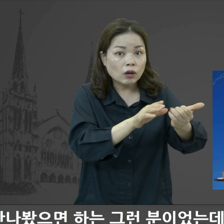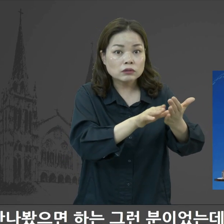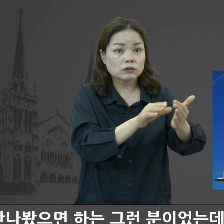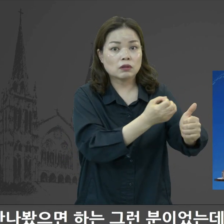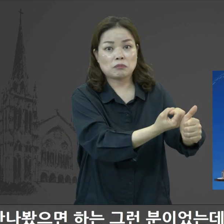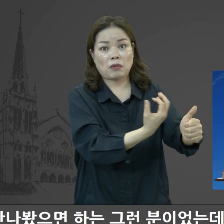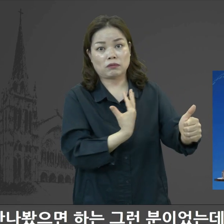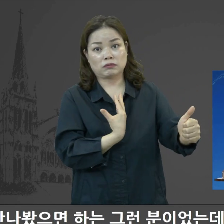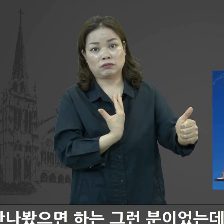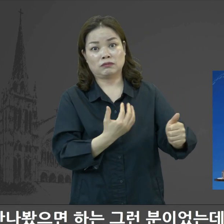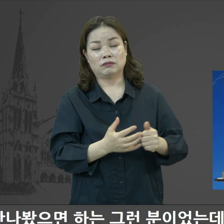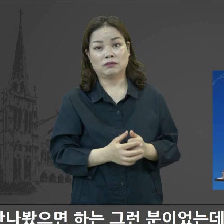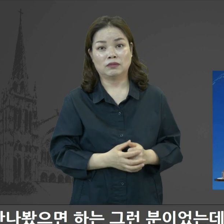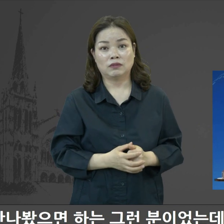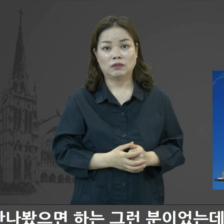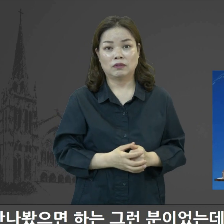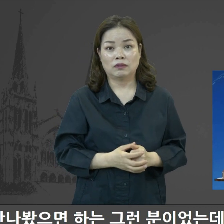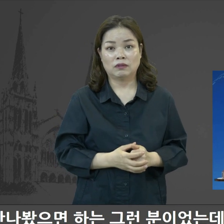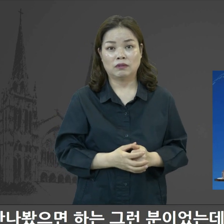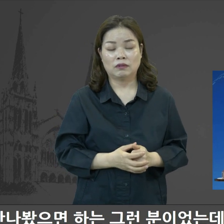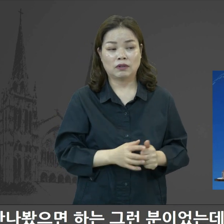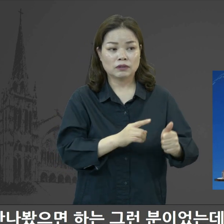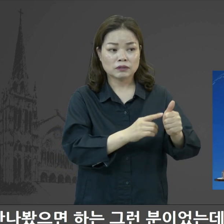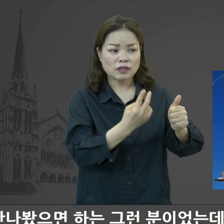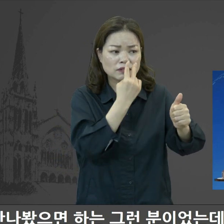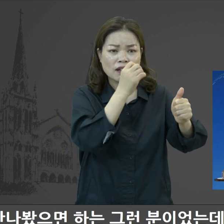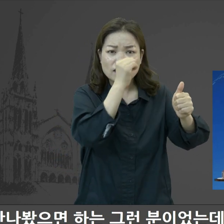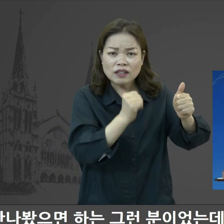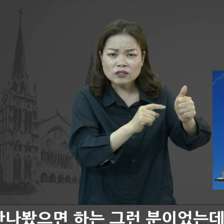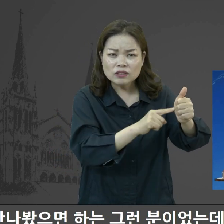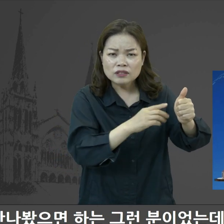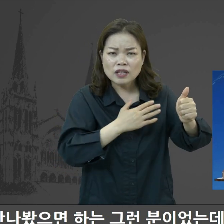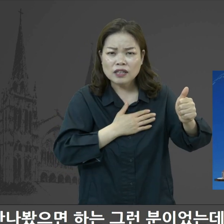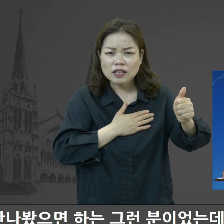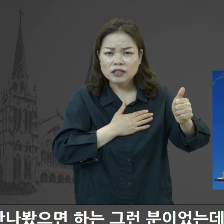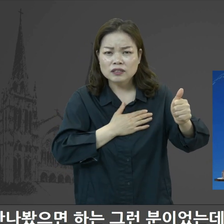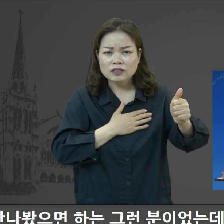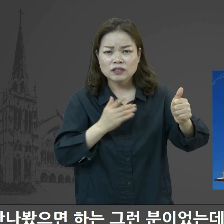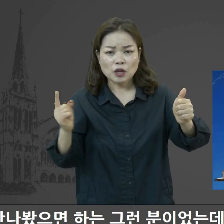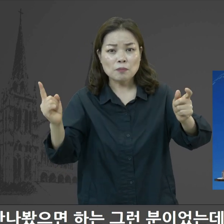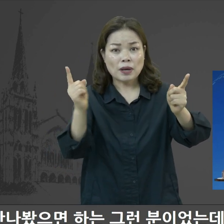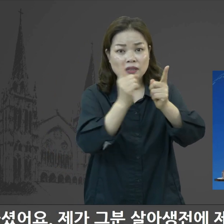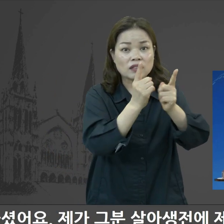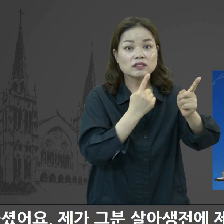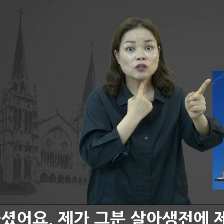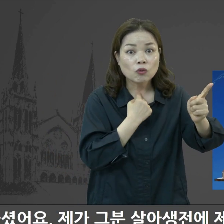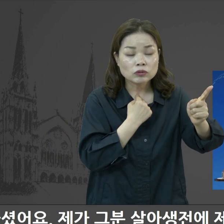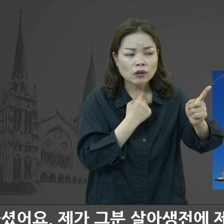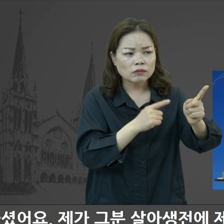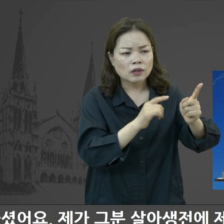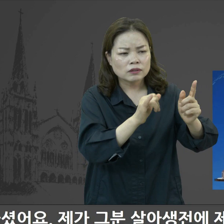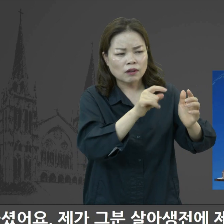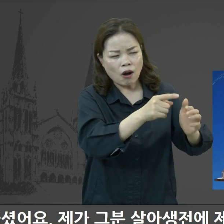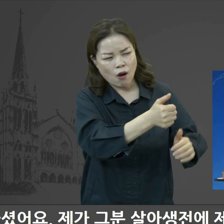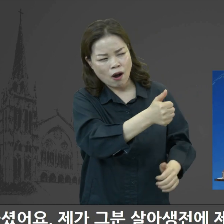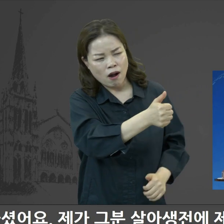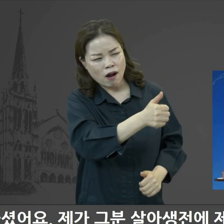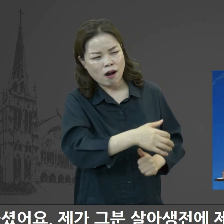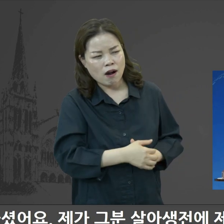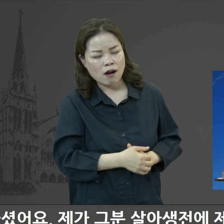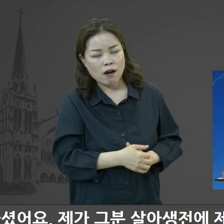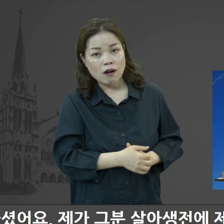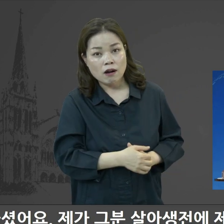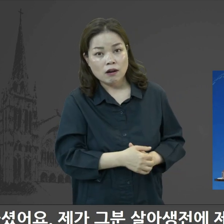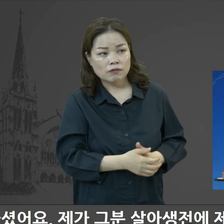그렇게 말씀하셨어요. 제가 그분 살아생전에 제가 그분 만나 뵀을 때도요, 야, 세상에 이런 분이 있나?